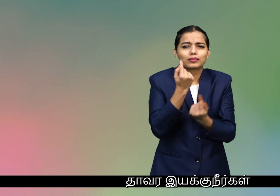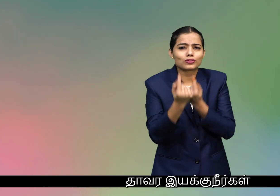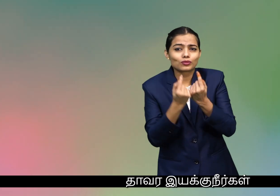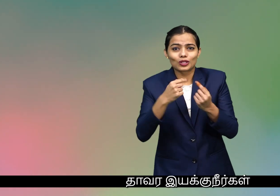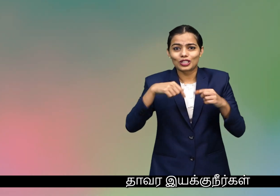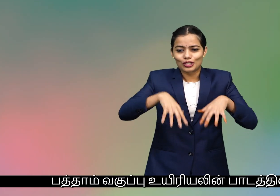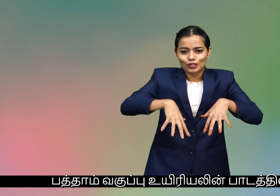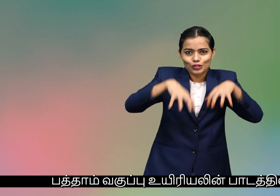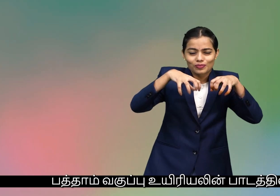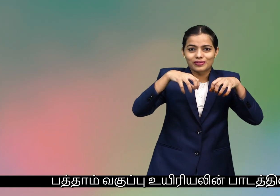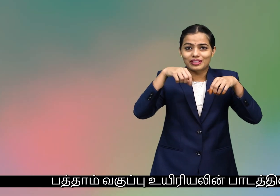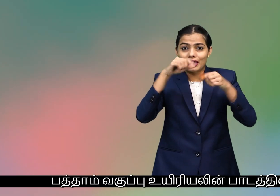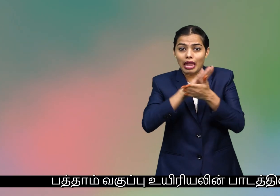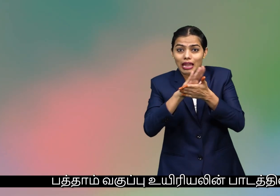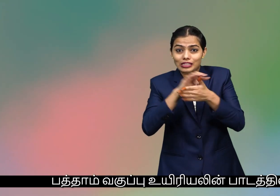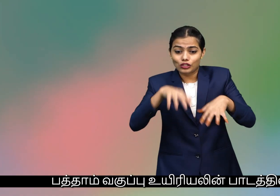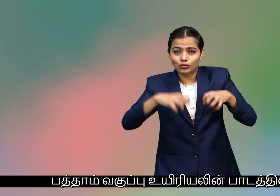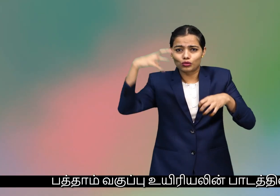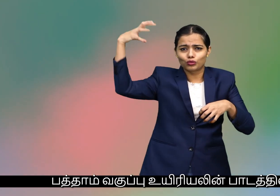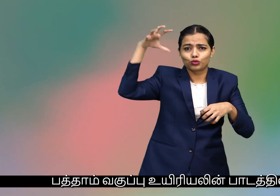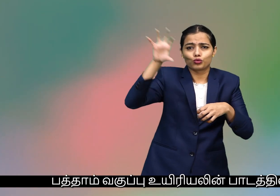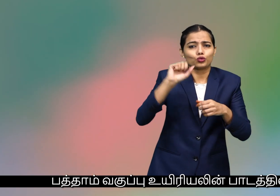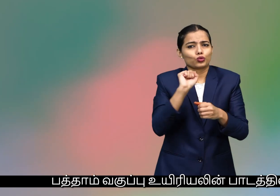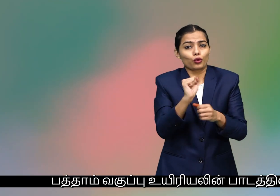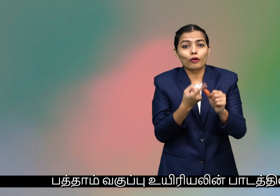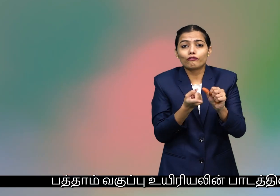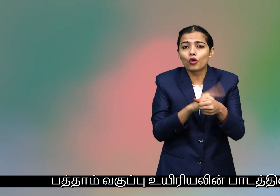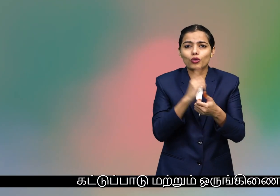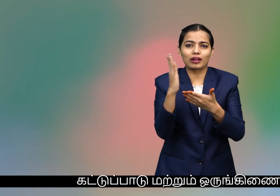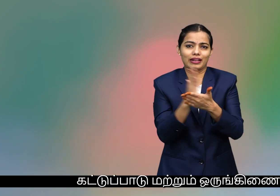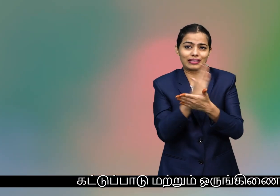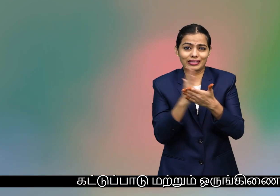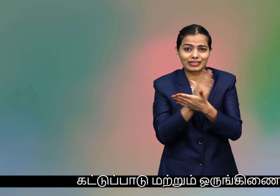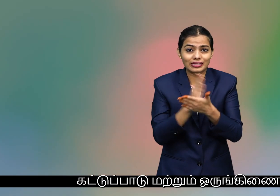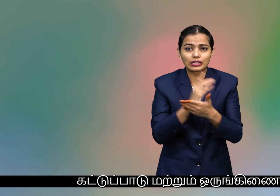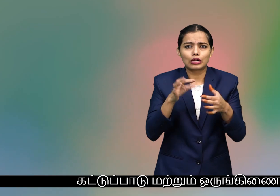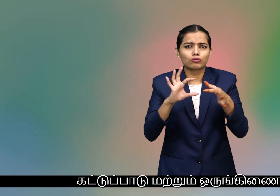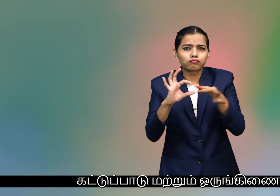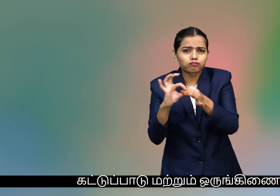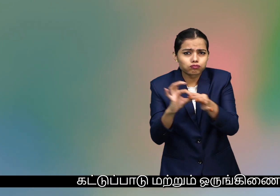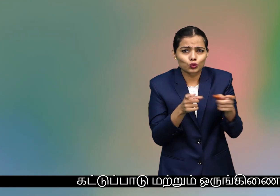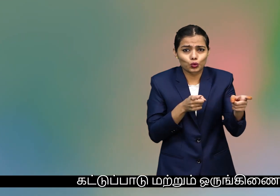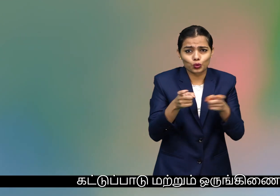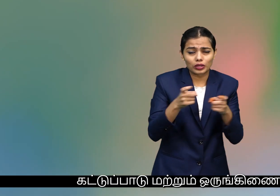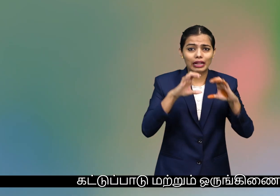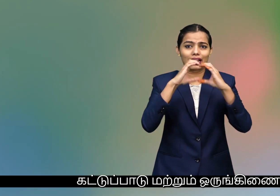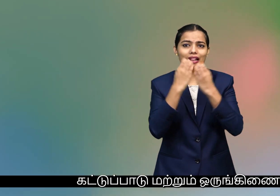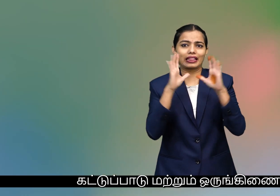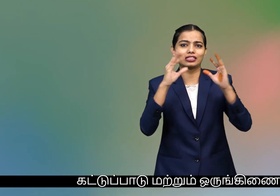இயக்குநீர்கள். 10ஆம் வகுப்பு உயிரியல் பாடத்திலிருந்து கட்டுப்பாடு மற்றும் ஒருங்கிணைப்பு.